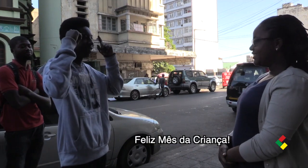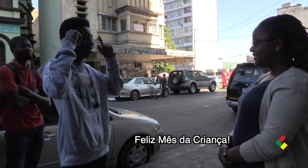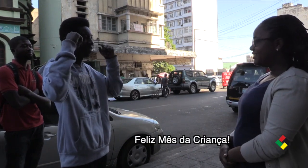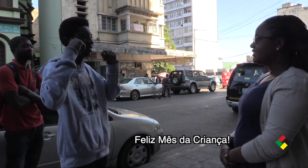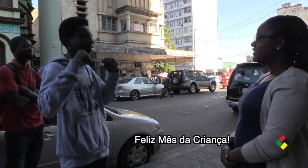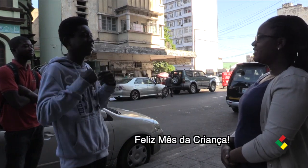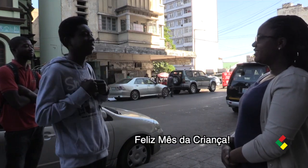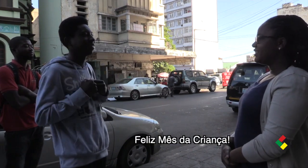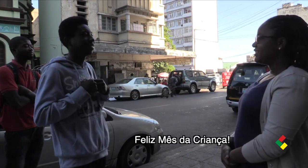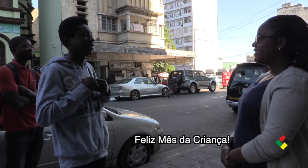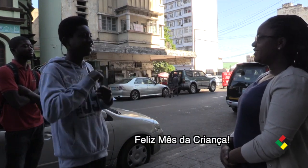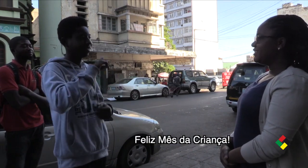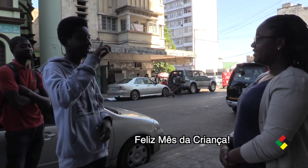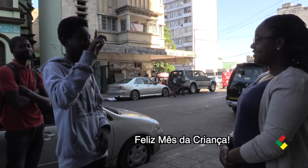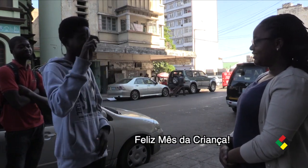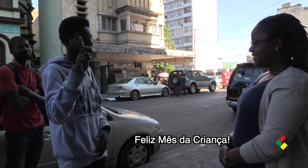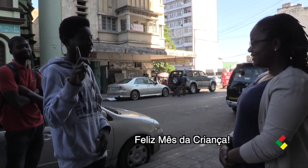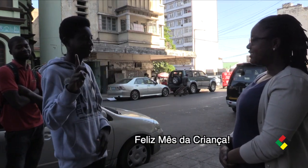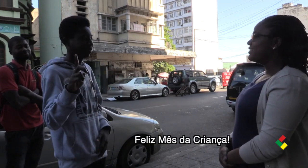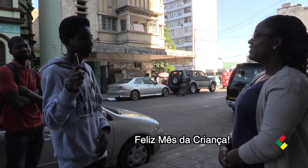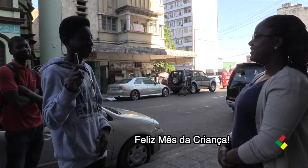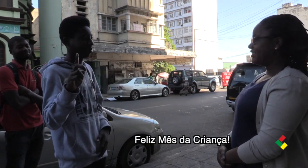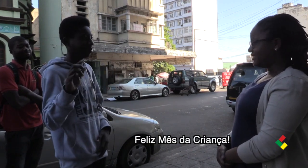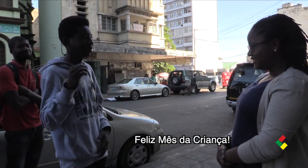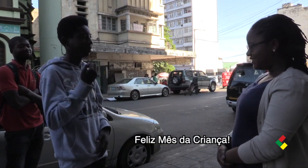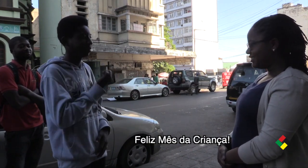Feliz Mês da Criança!